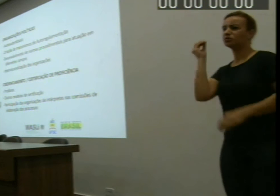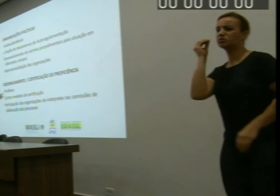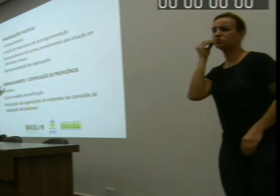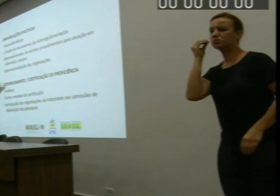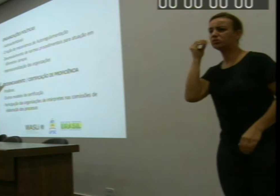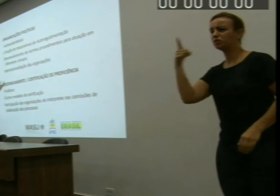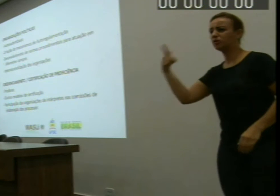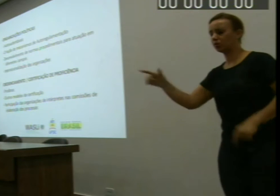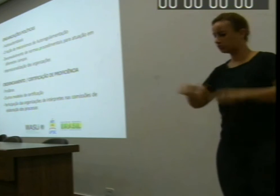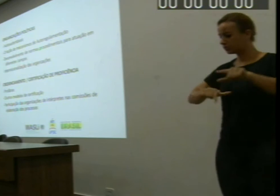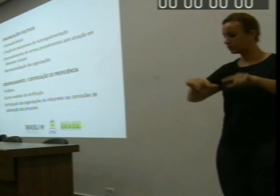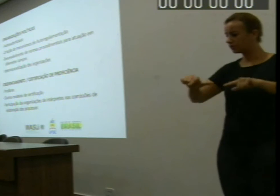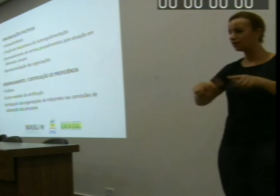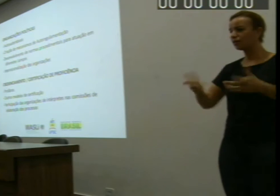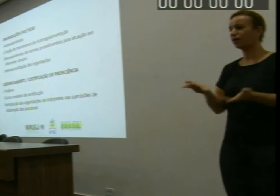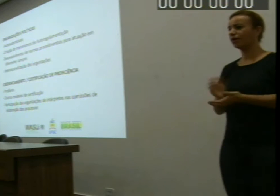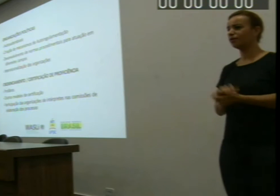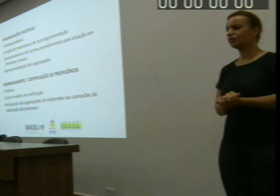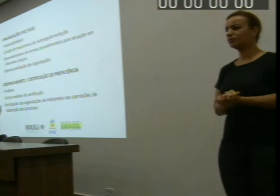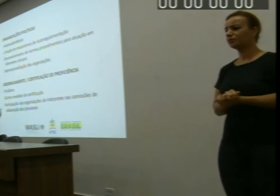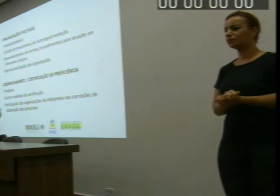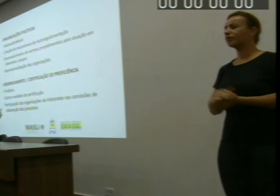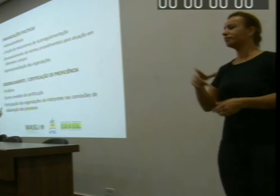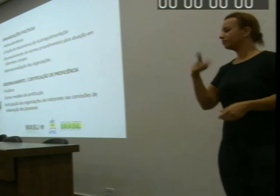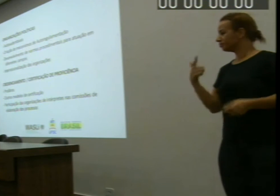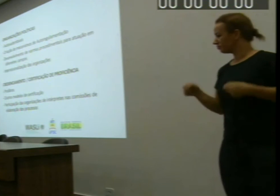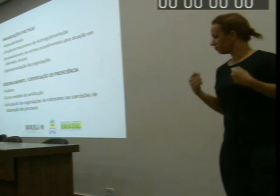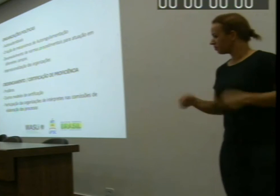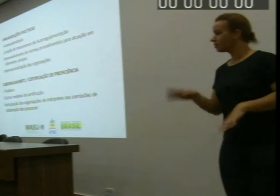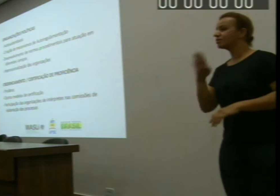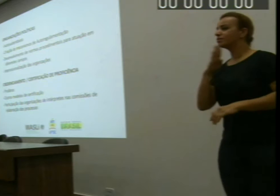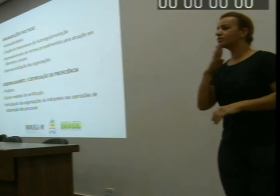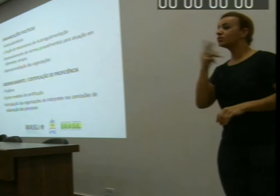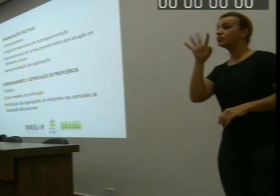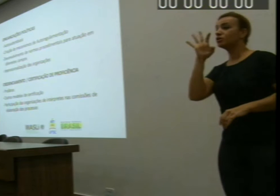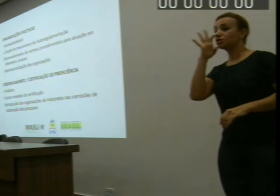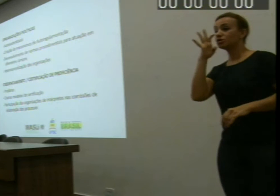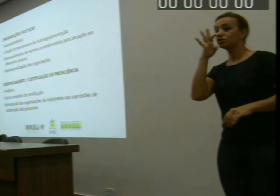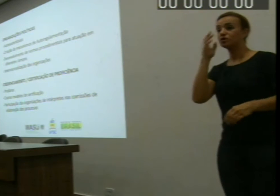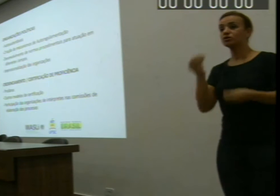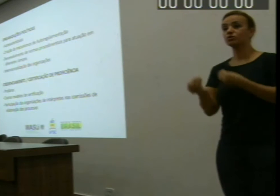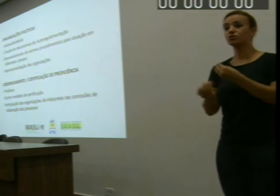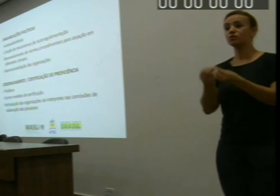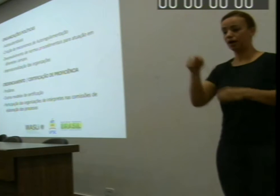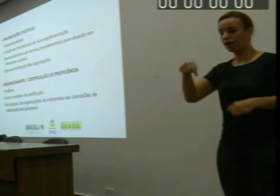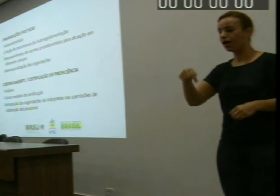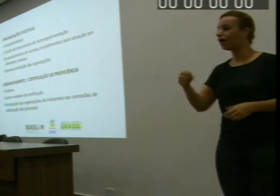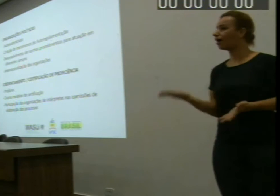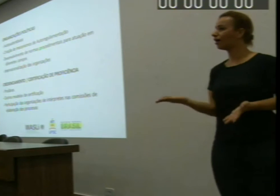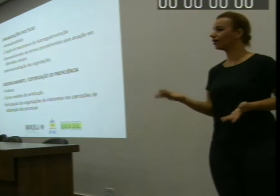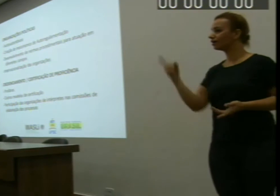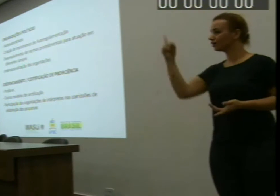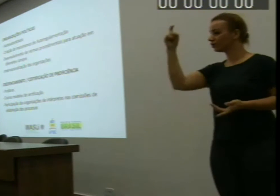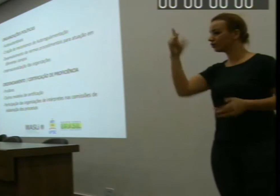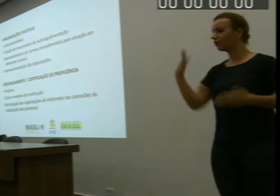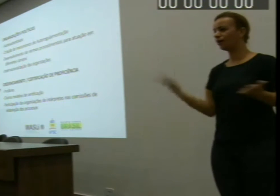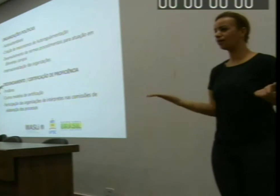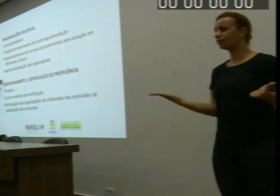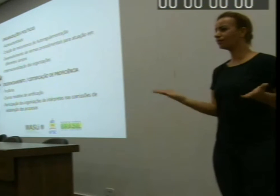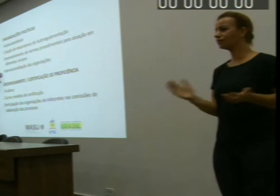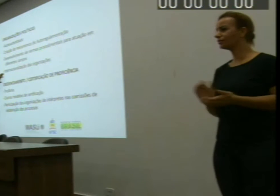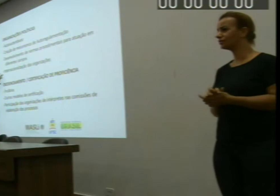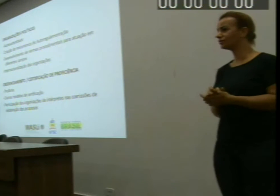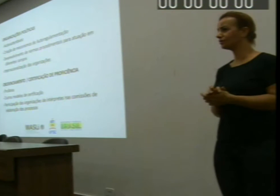países e não copiar mas a gente conhecer e ver como que isso poderia ser aqui também na nossa realidade